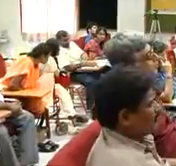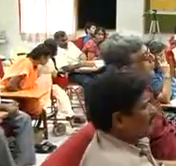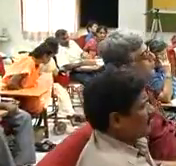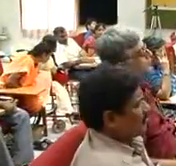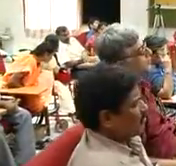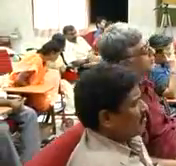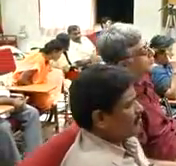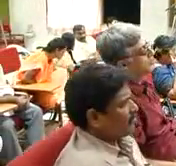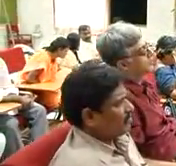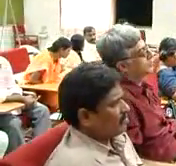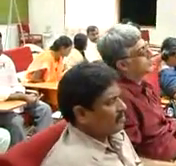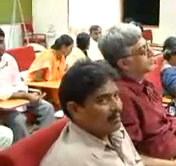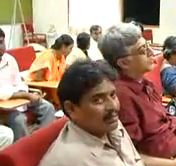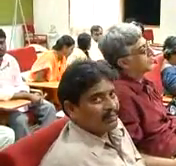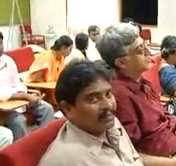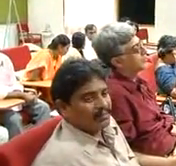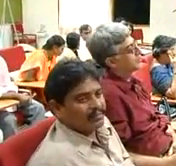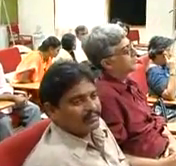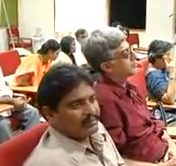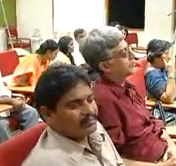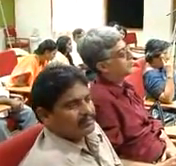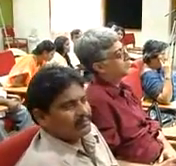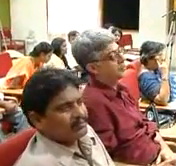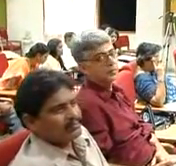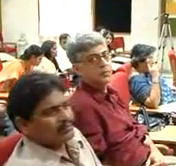किया मेंटल हेल्थ मेंटल इलनेस के साथ।